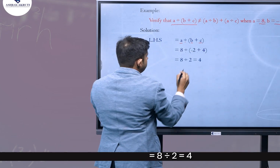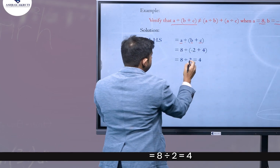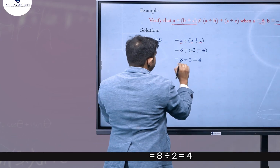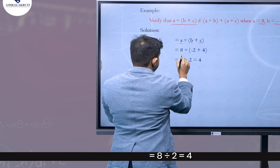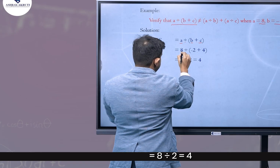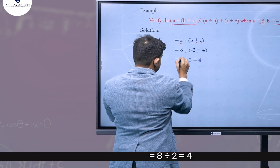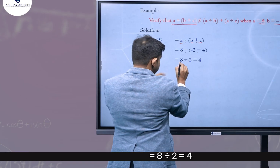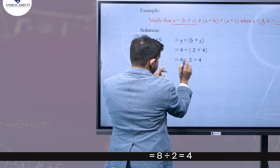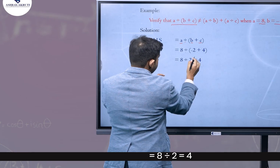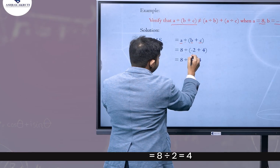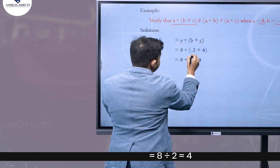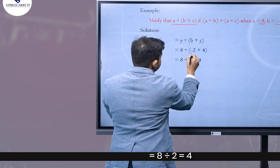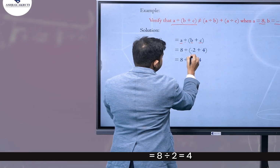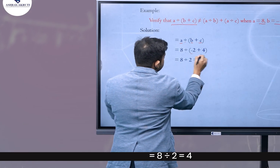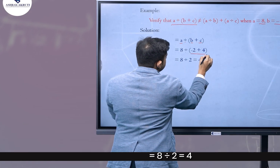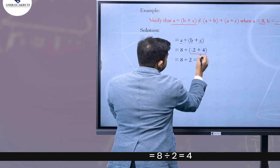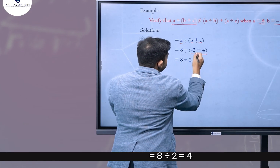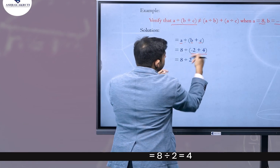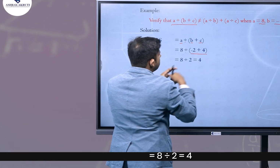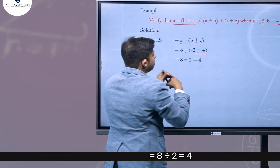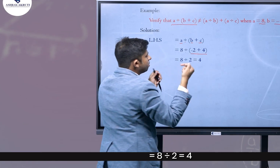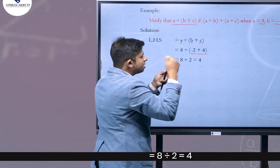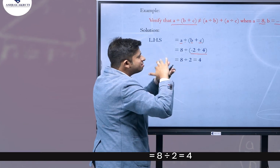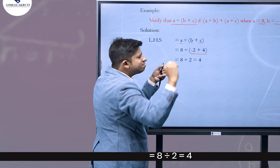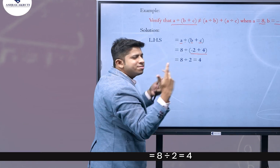8 divided by 2 equals to 4.